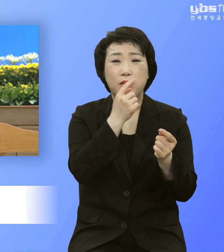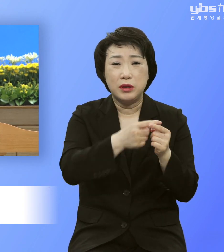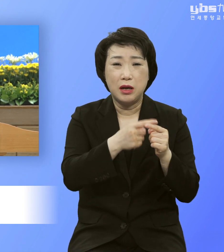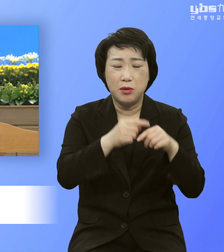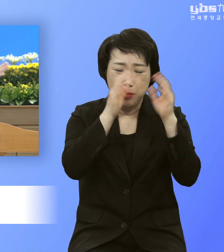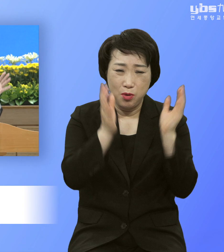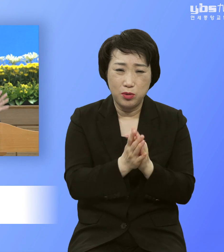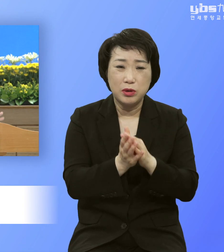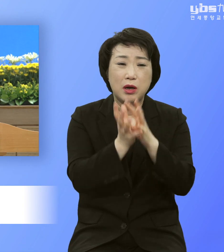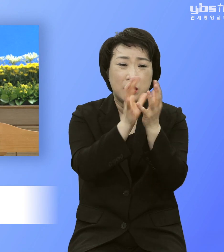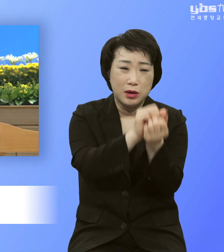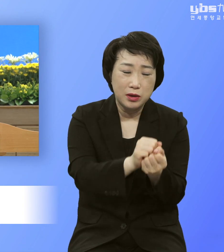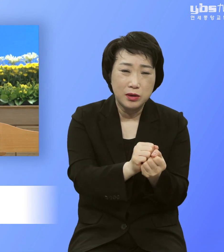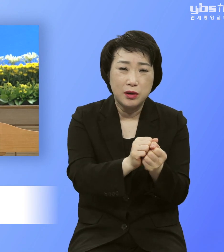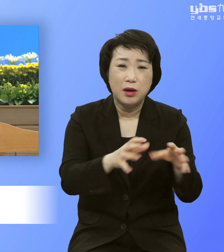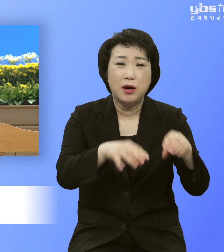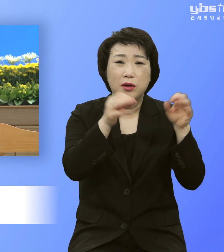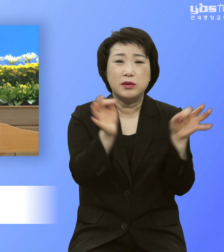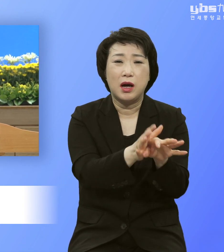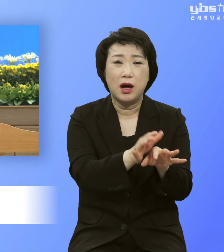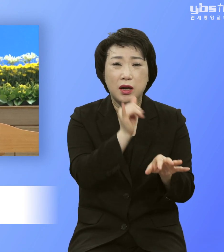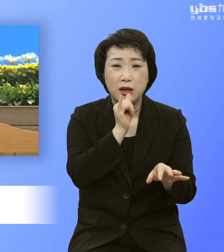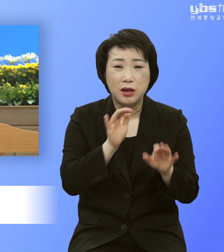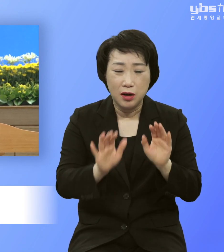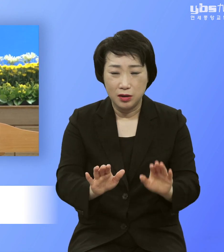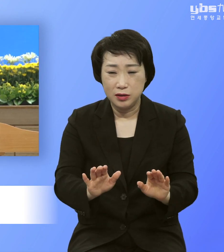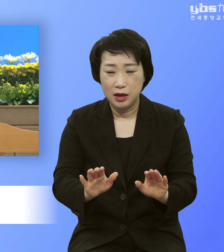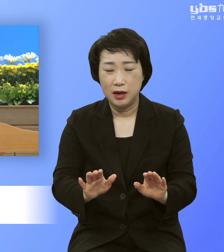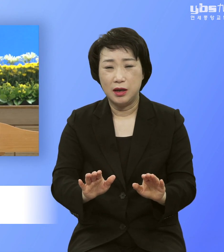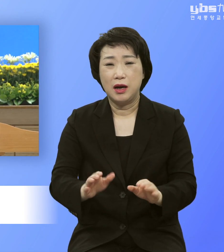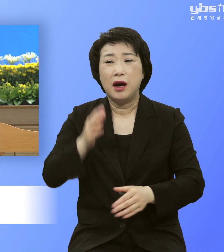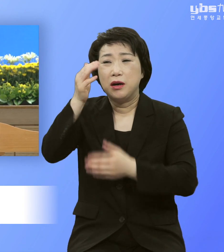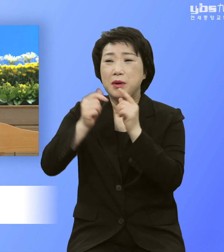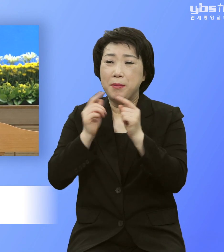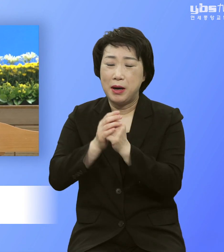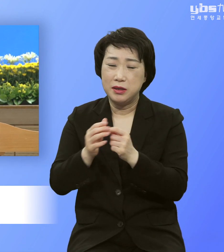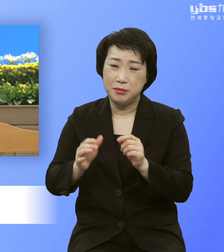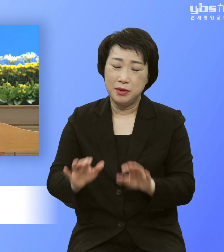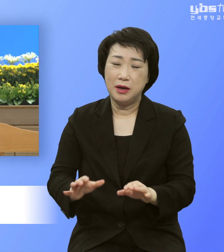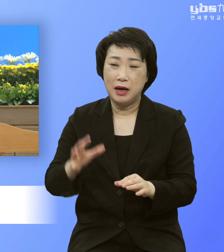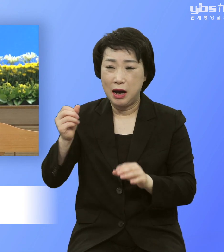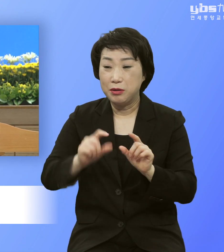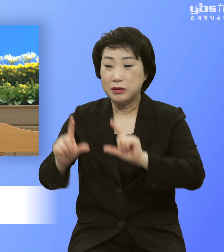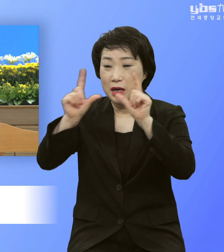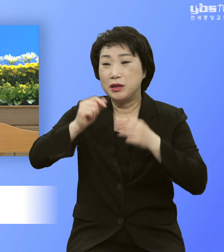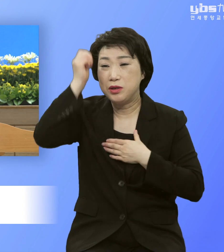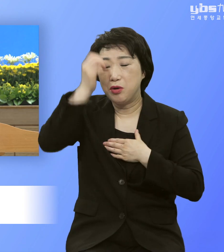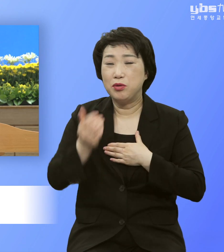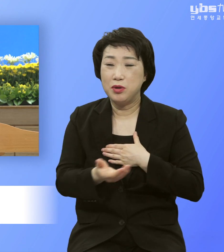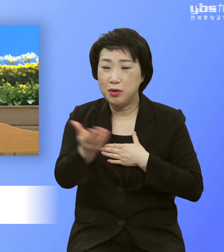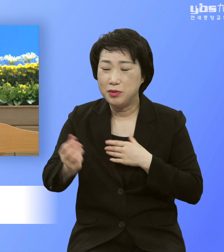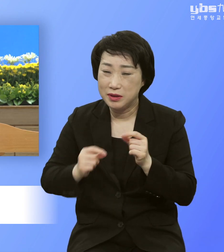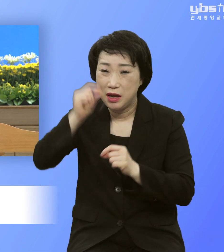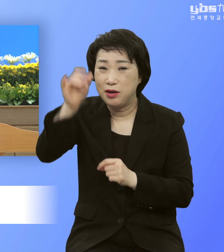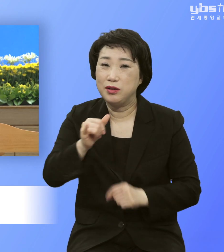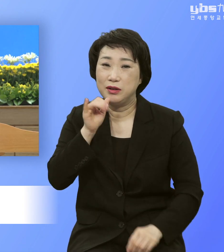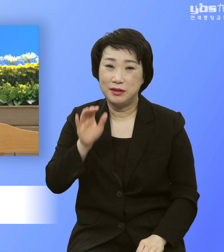이것 다 시들어지고 떨어지고 없어지대. 하나님 말씀으로 사는 영혼은 세세토록